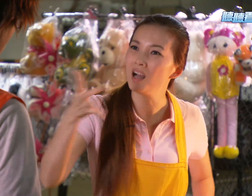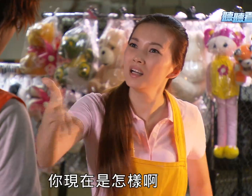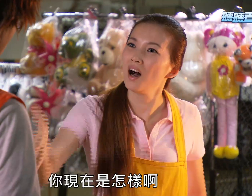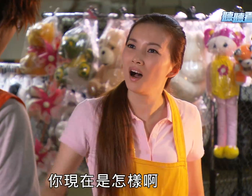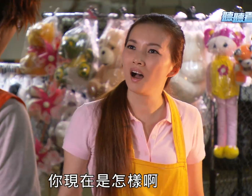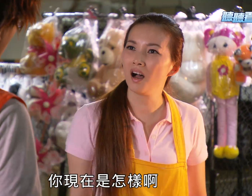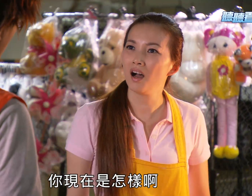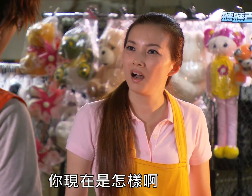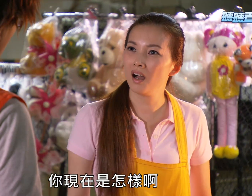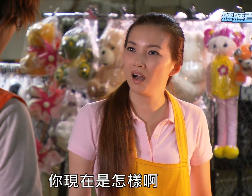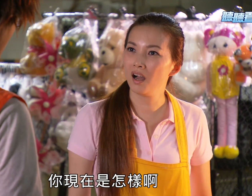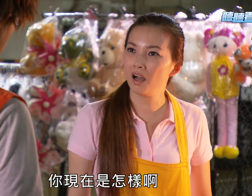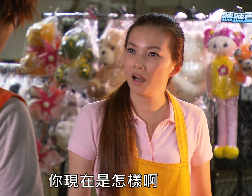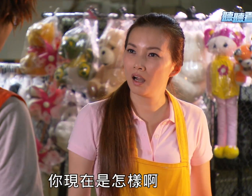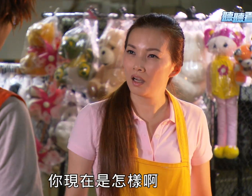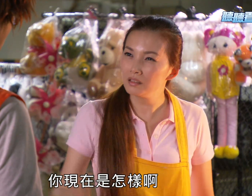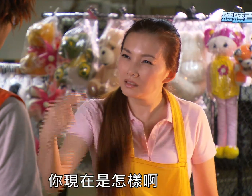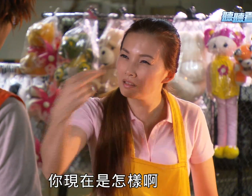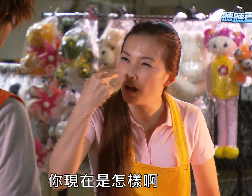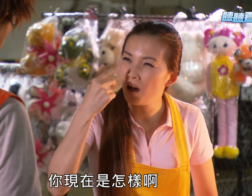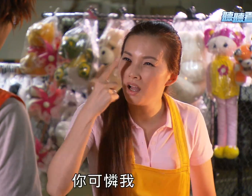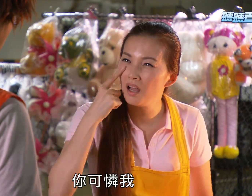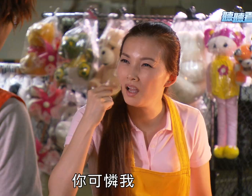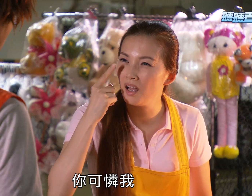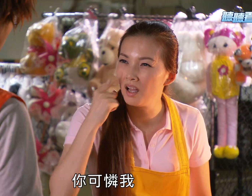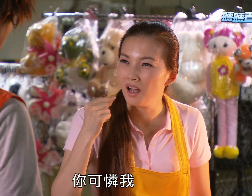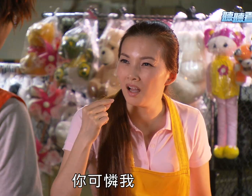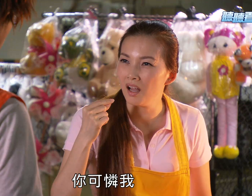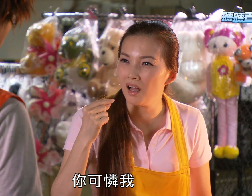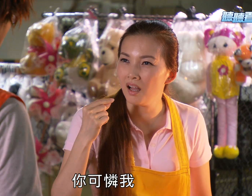你现在是怎样啊？你可怜我？哼，